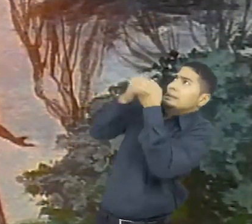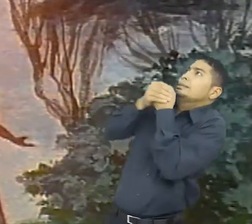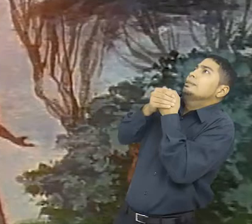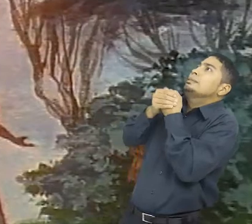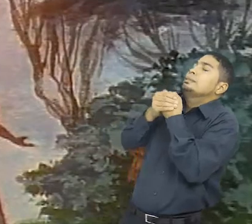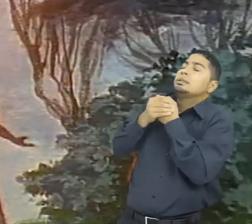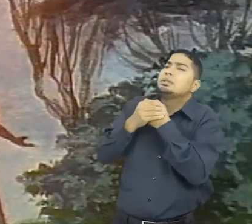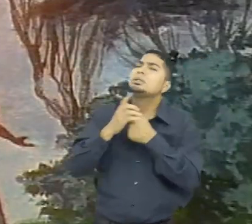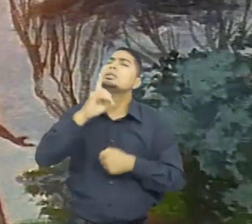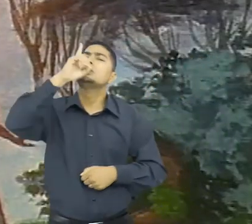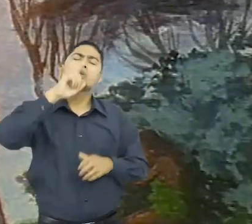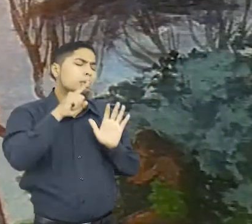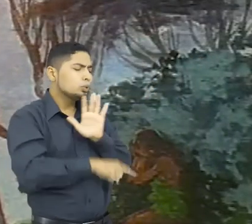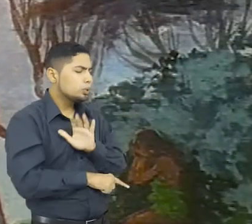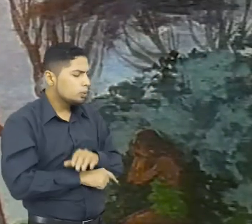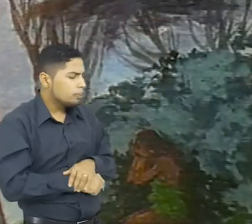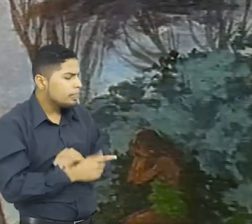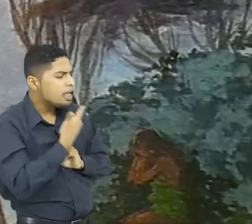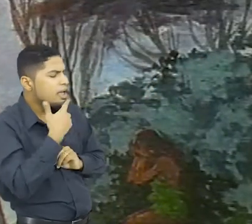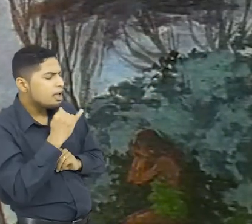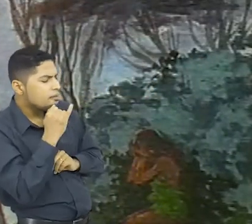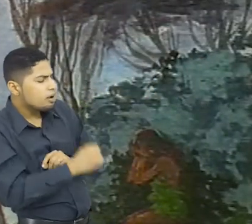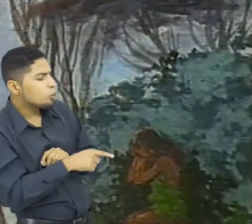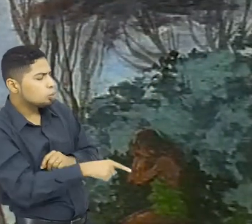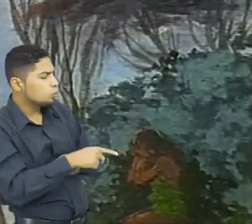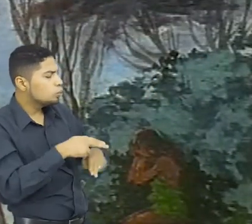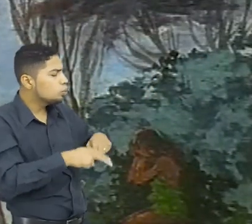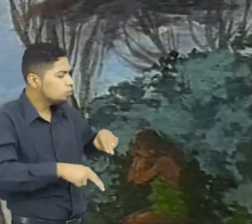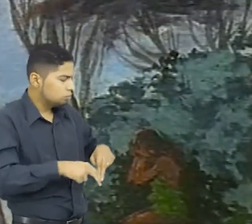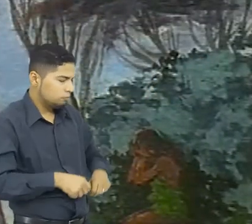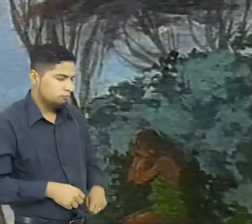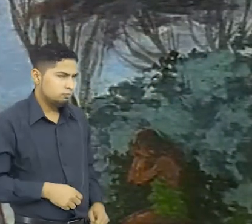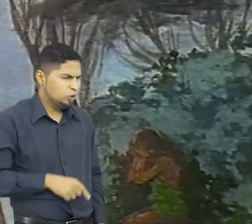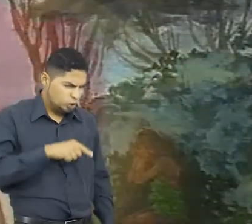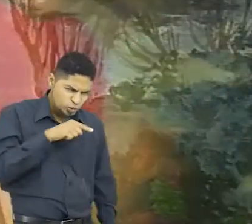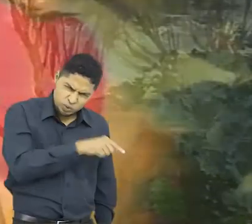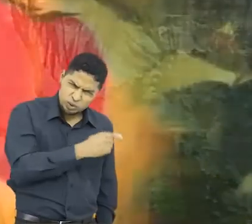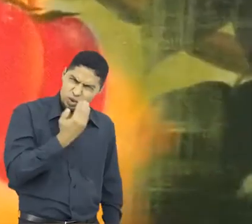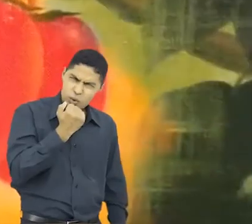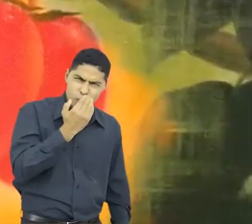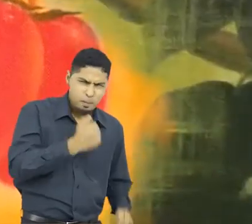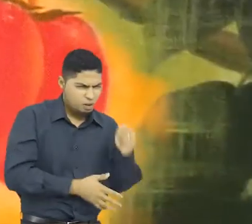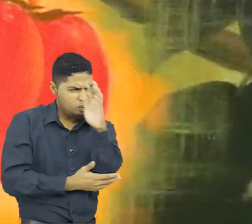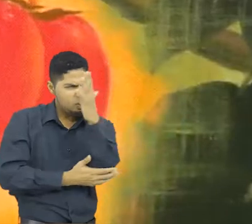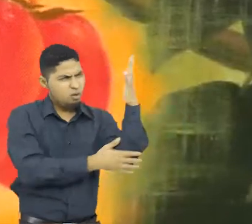Deus perguntou: quem lhe contou que estava nu? Você comeu da árvore